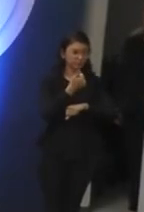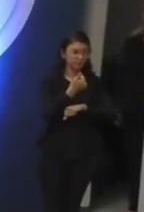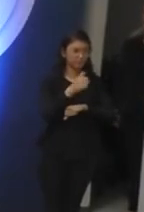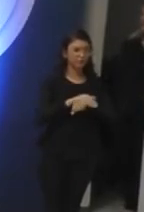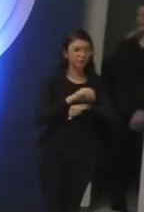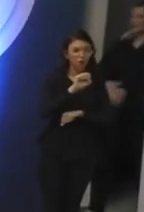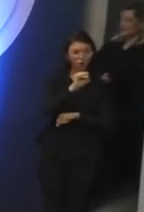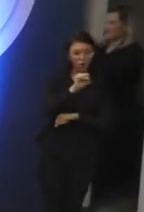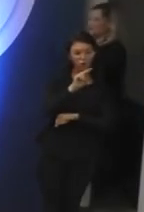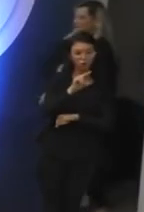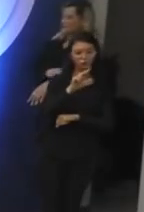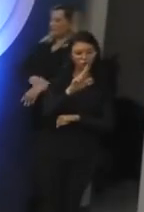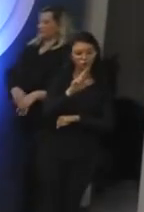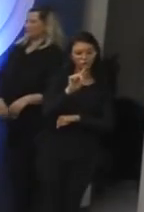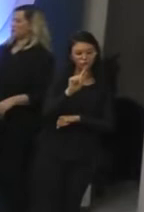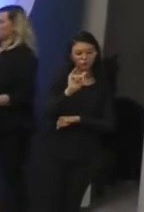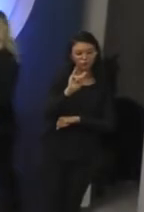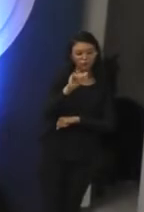Sulgip.